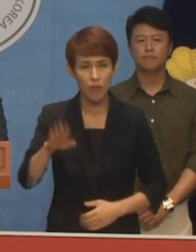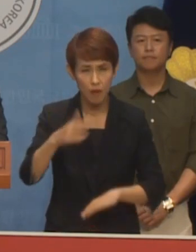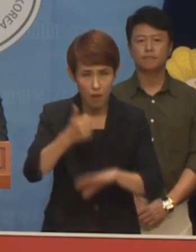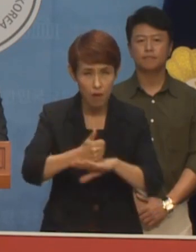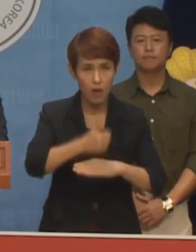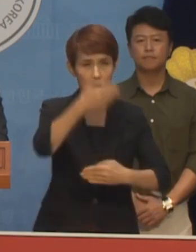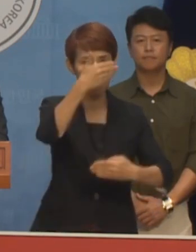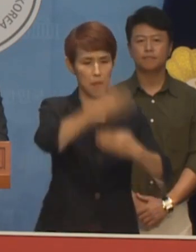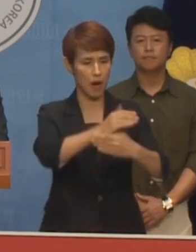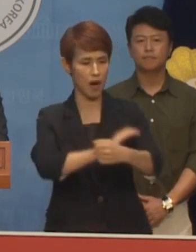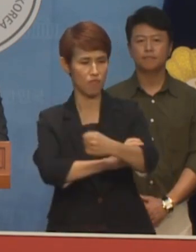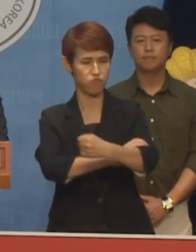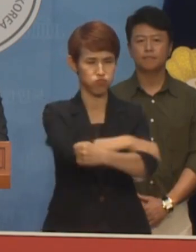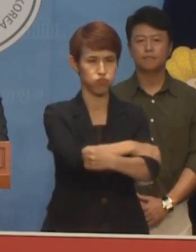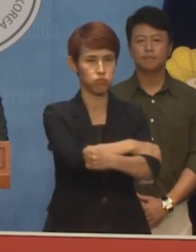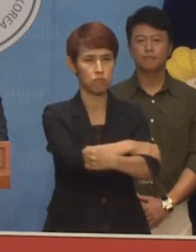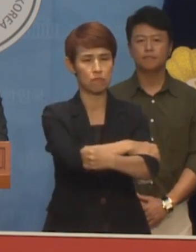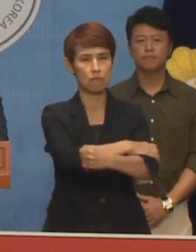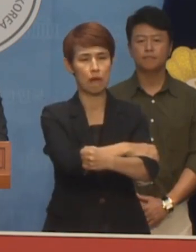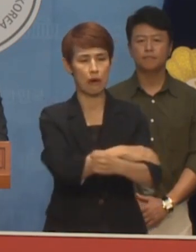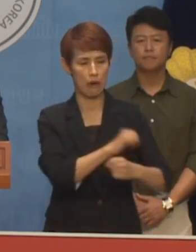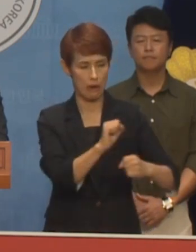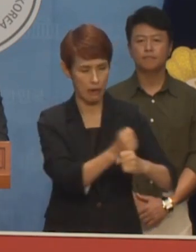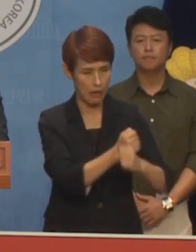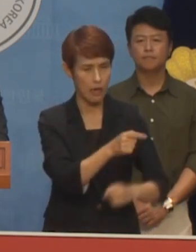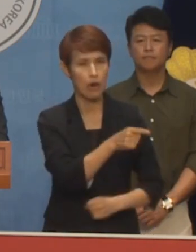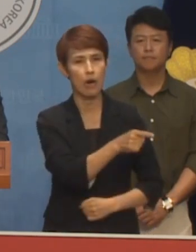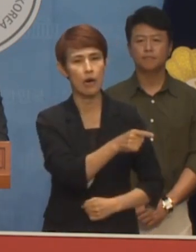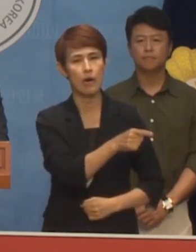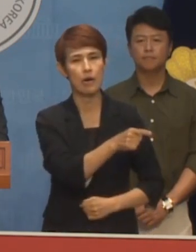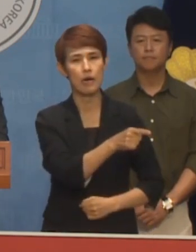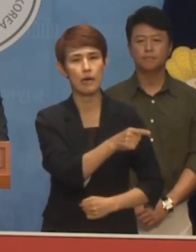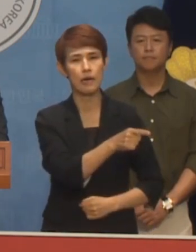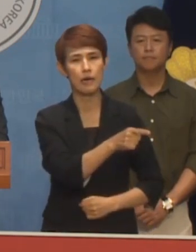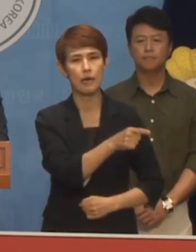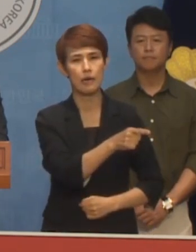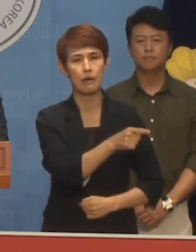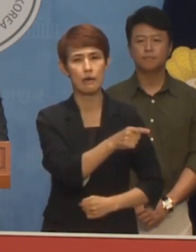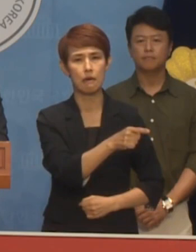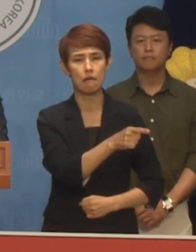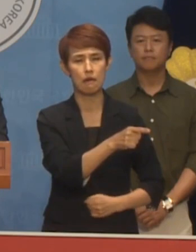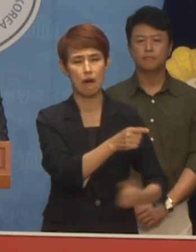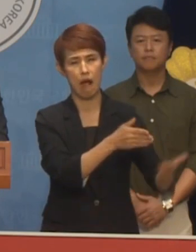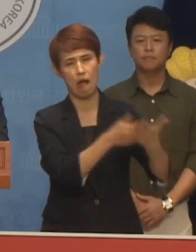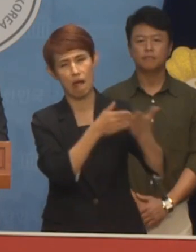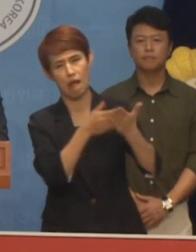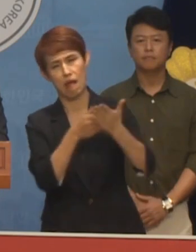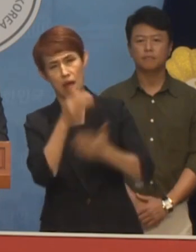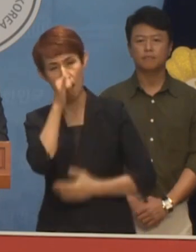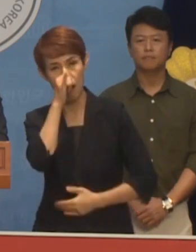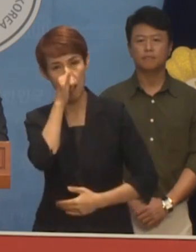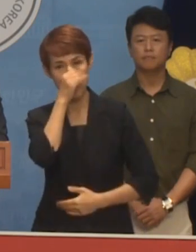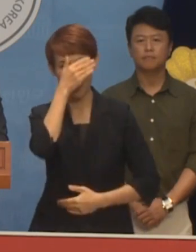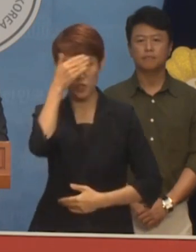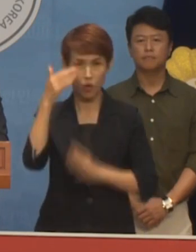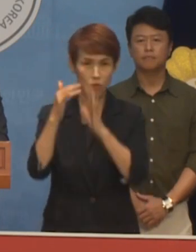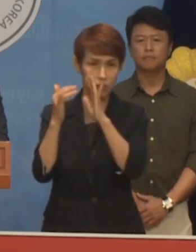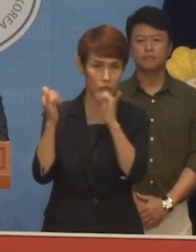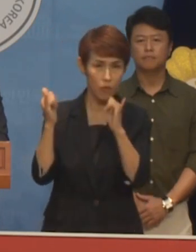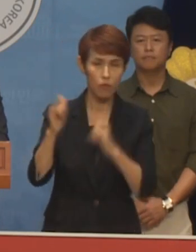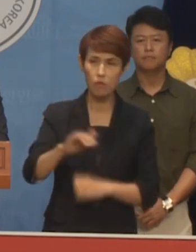폐쇄적이고 권위적인 기득권 카르텔 앞에서 명분이라는 말로 울타리를 치며 저희 청년들을